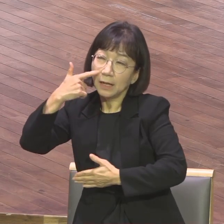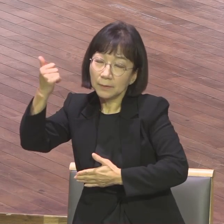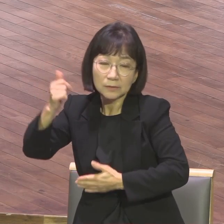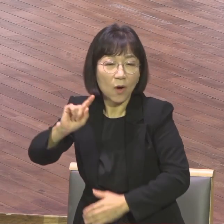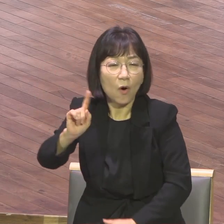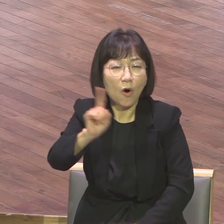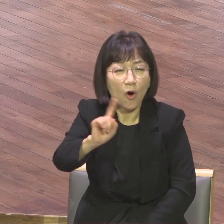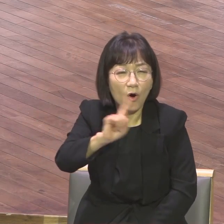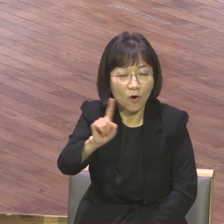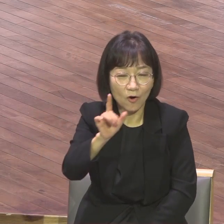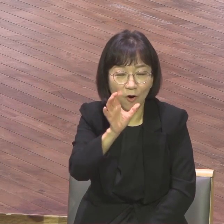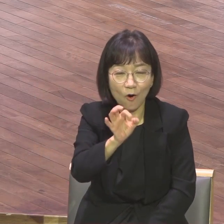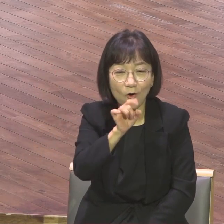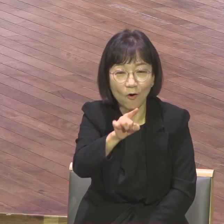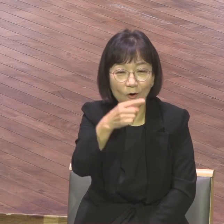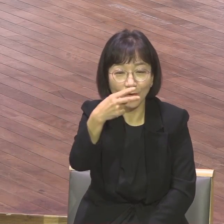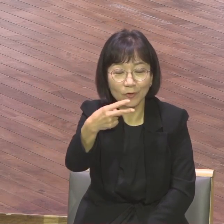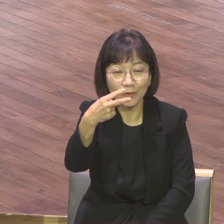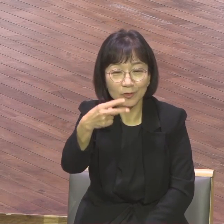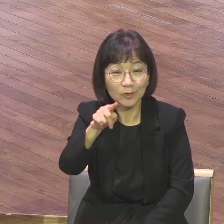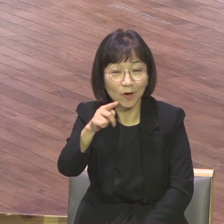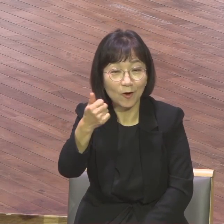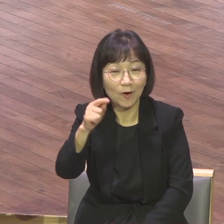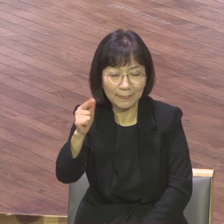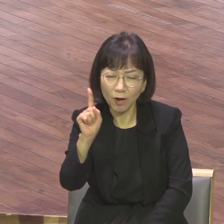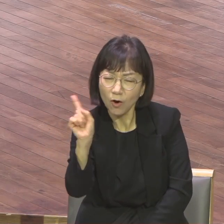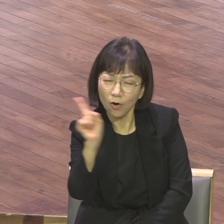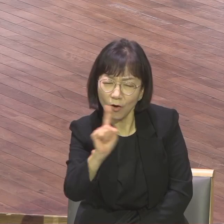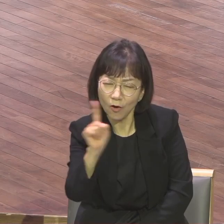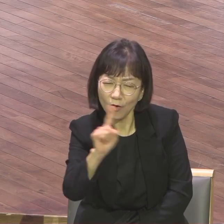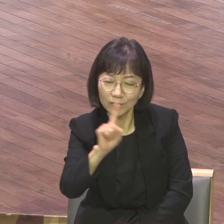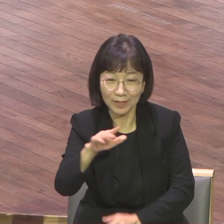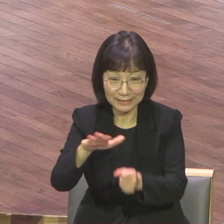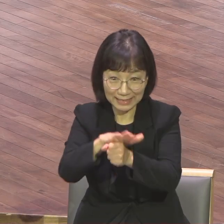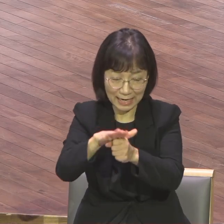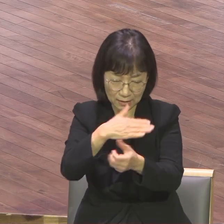표현입니다. 어떠한 사랑을 우리에게 베푸셨는지 보라.